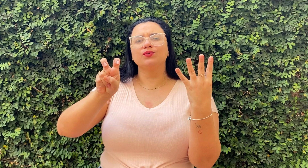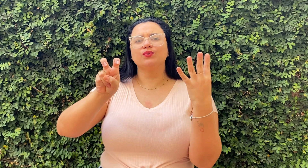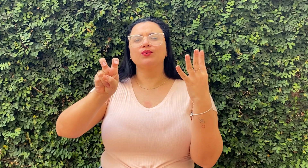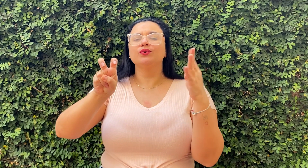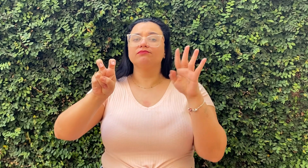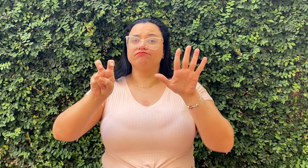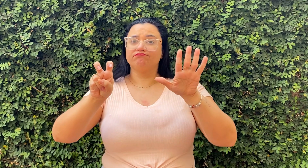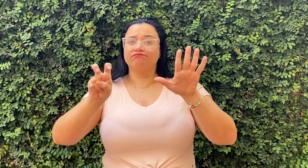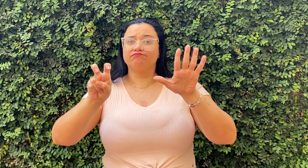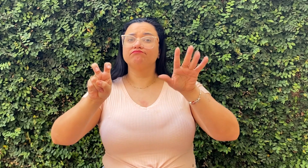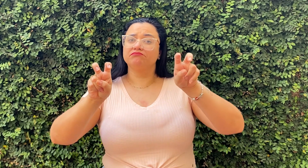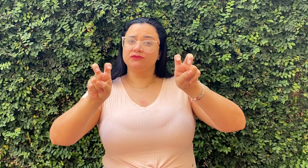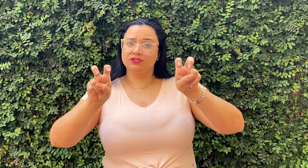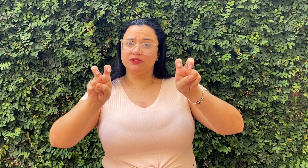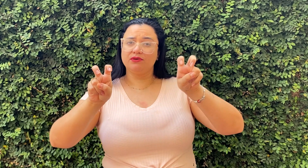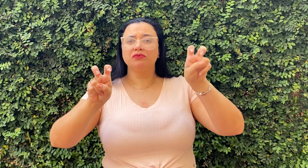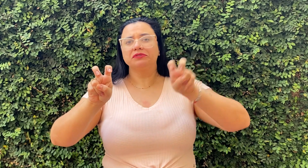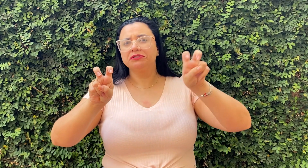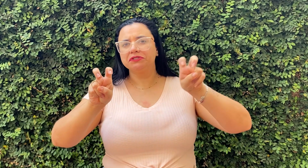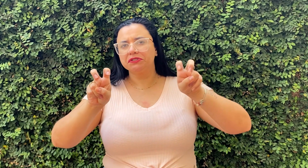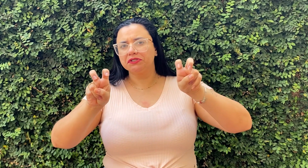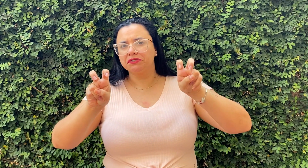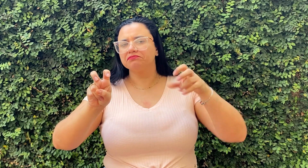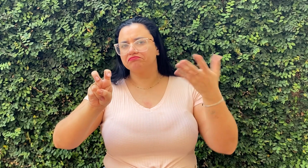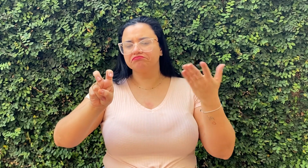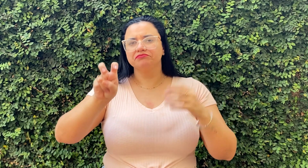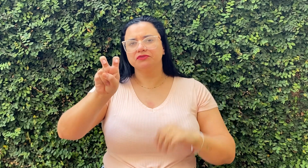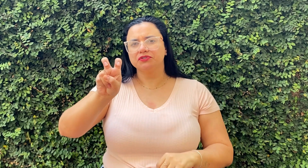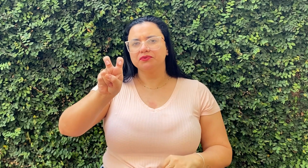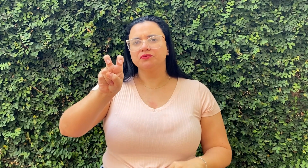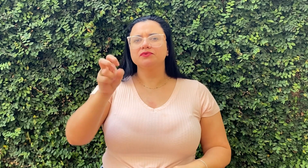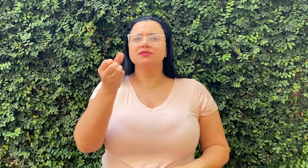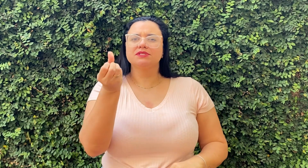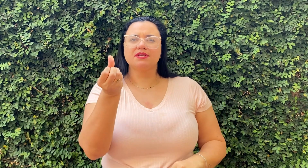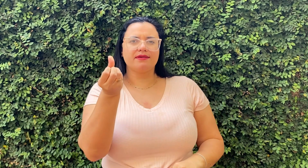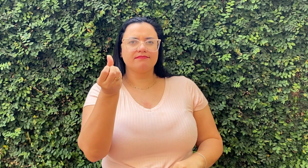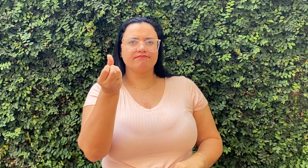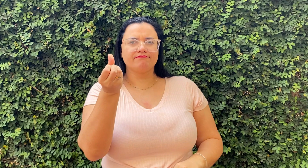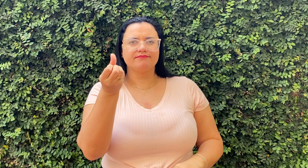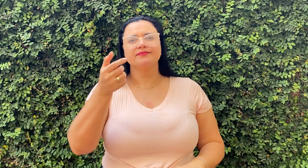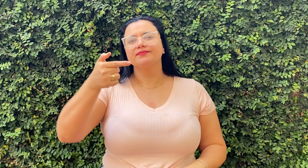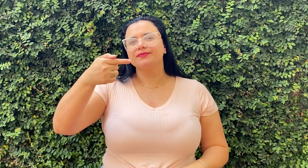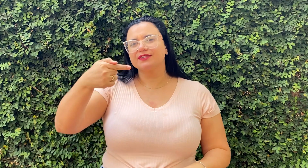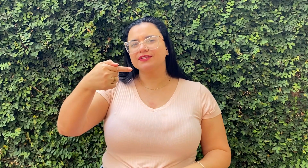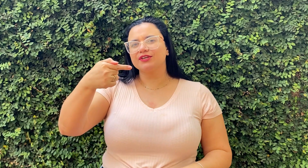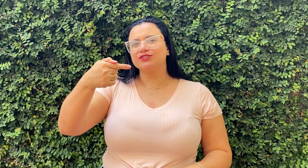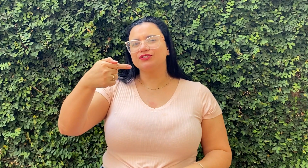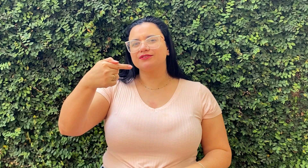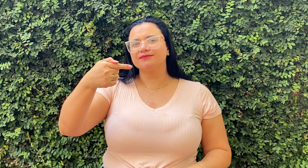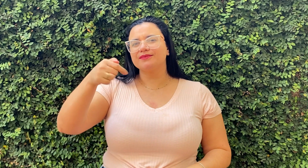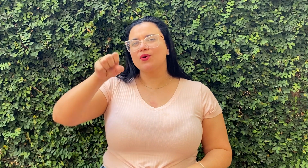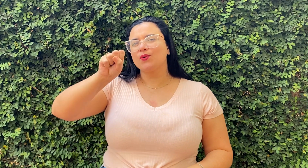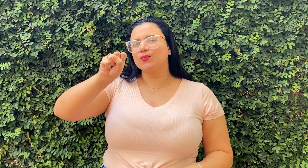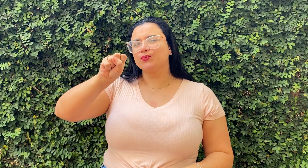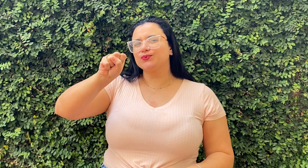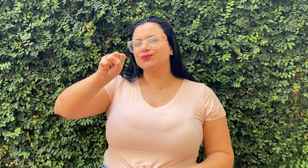nos dedos. E aí os 5 para frente são os mesmos. 7, 8,